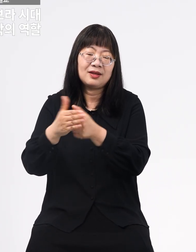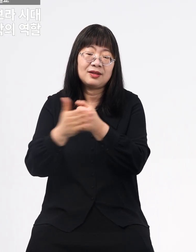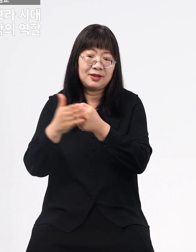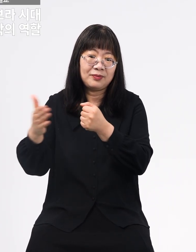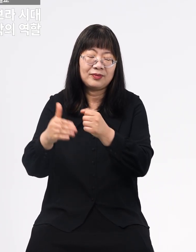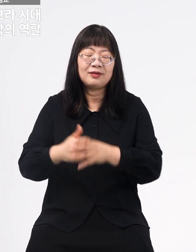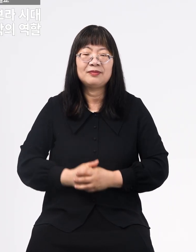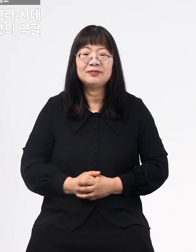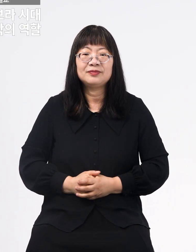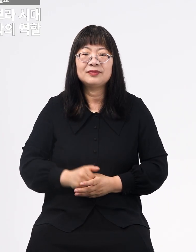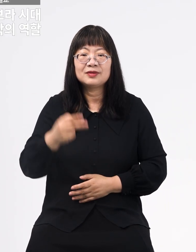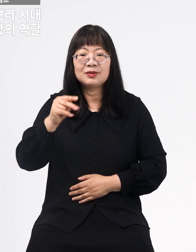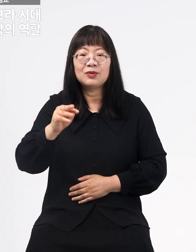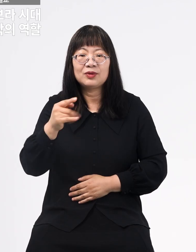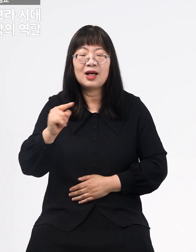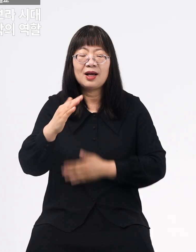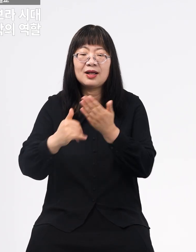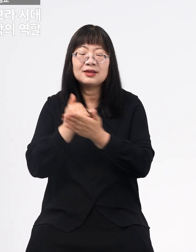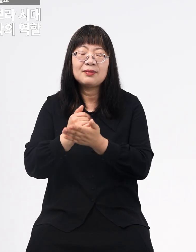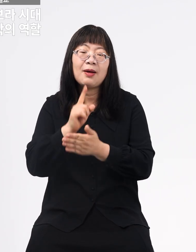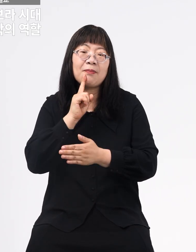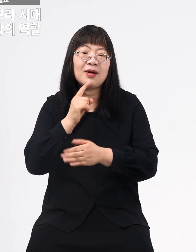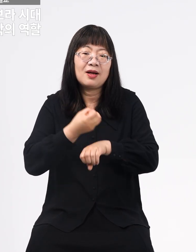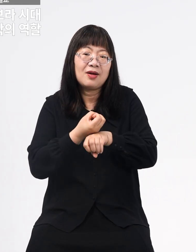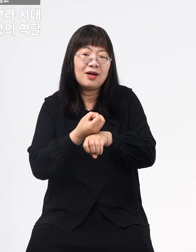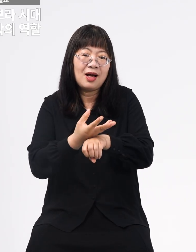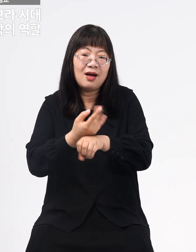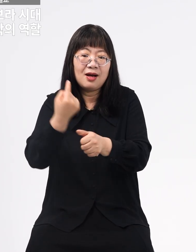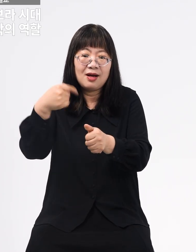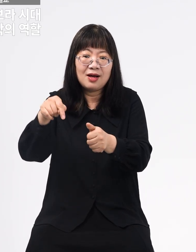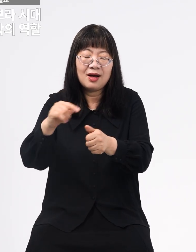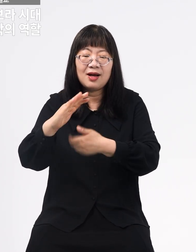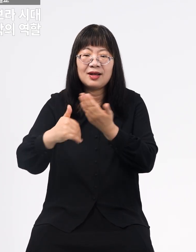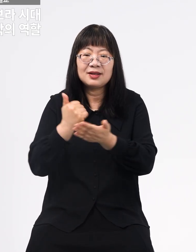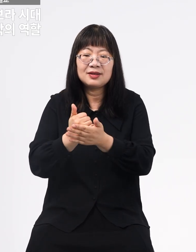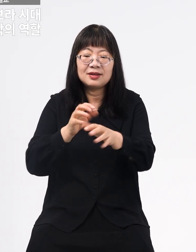드보라가 하나님의 말씀을 가르치고 하나님을